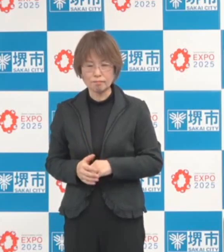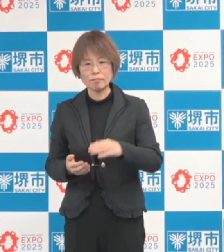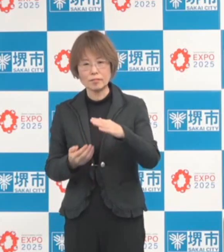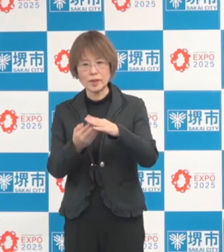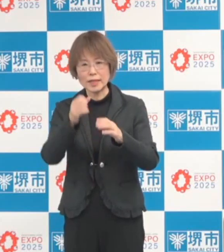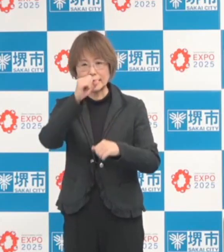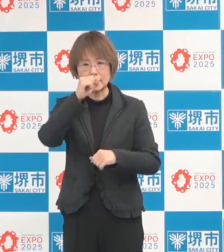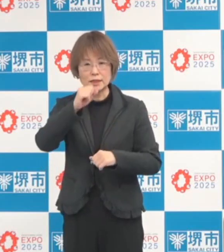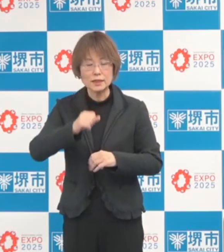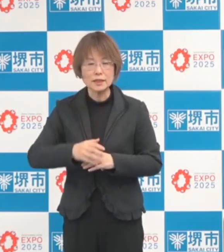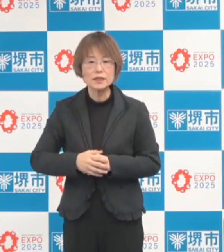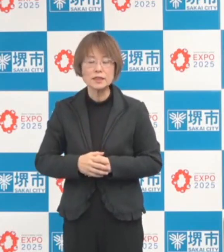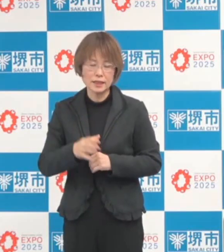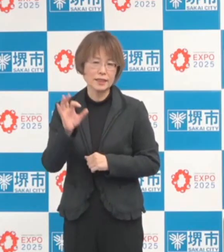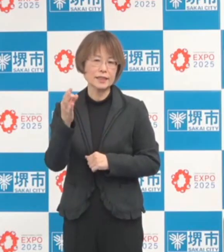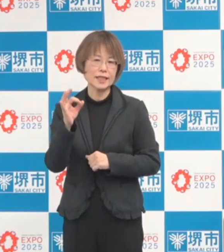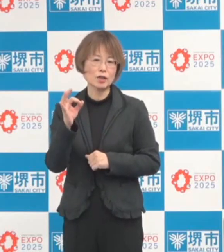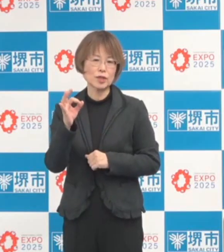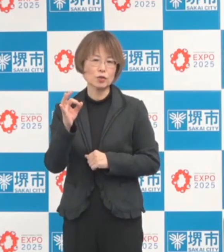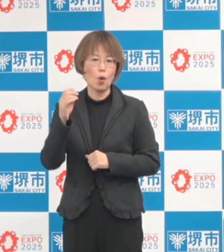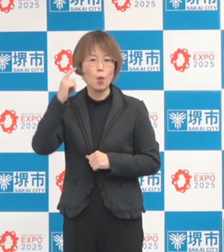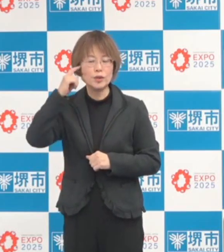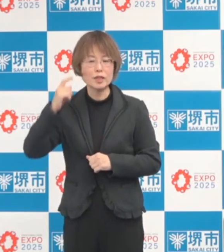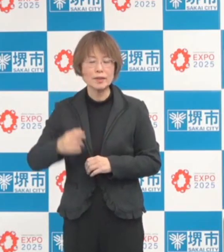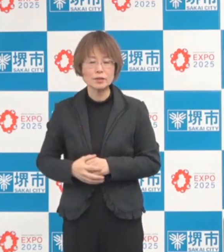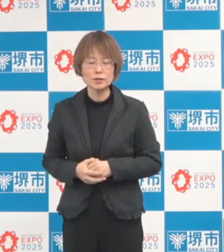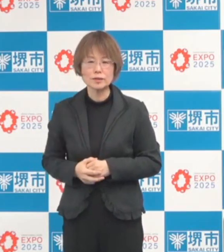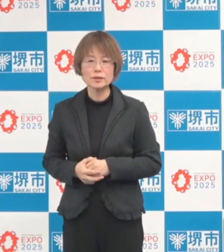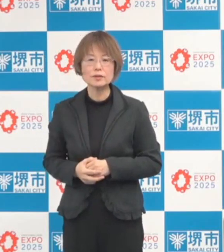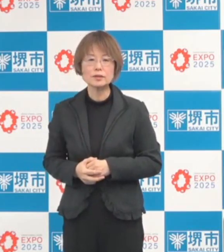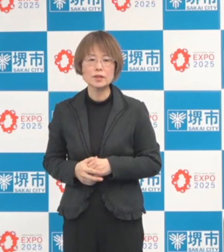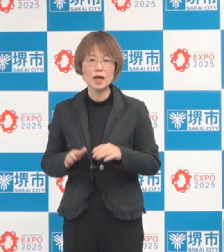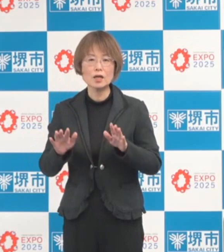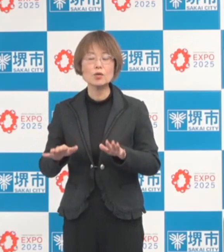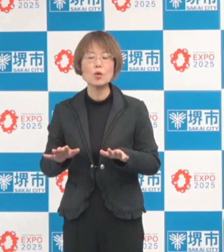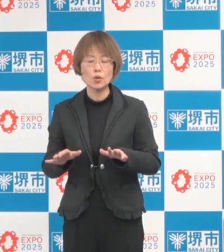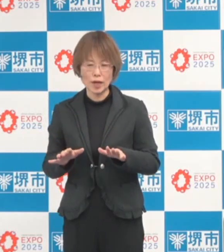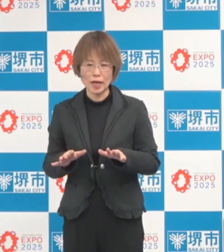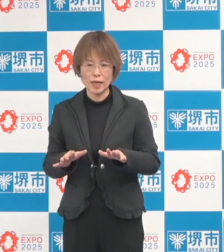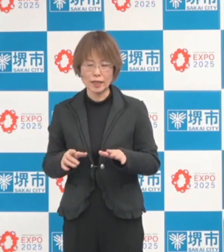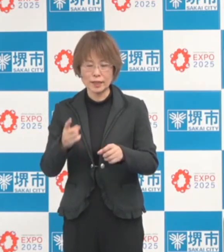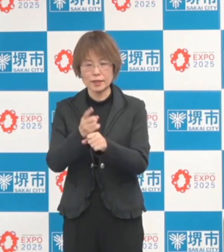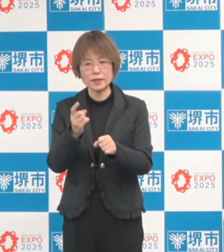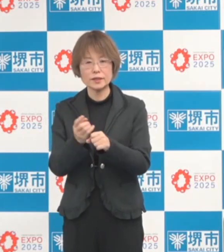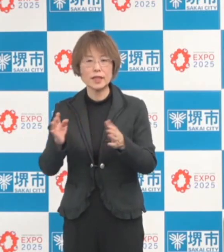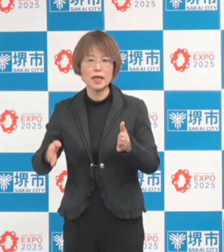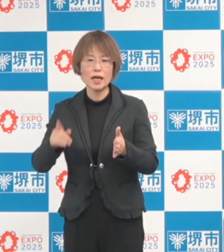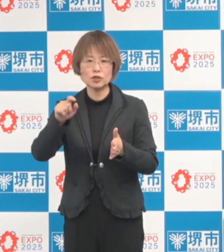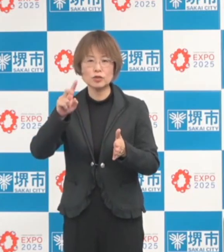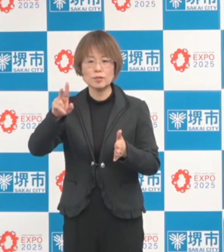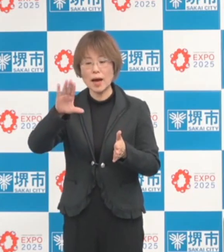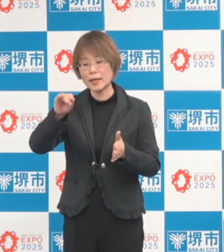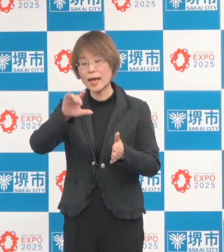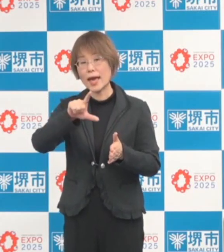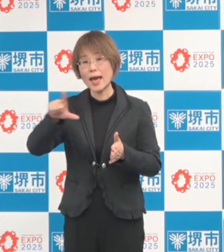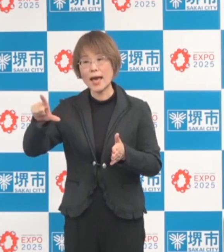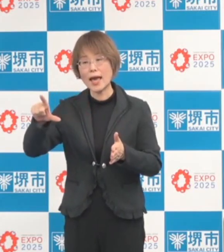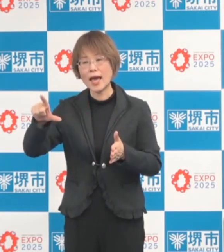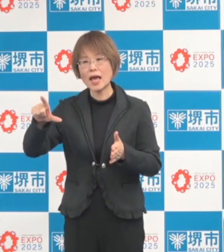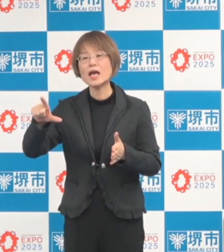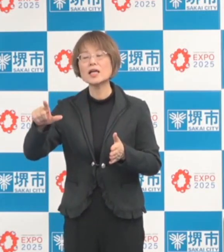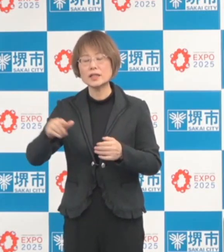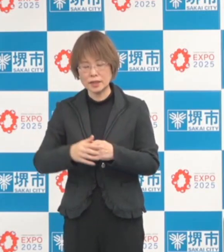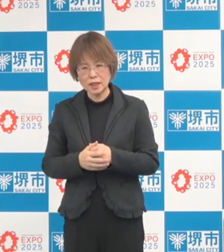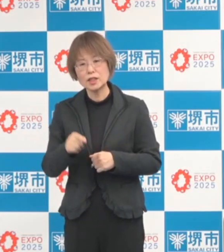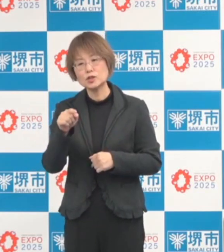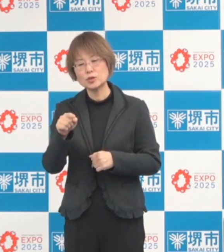ような額だと思っております。ただ今回年額12万円というお示しをしておりますが、それでじゃあ就学を諦